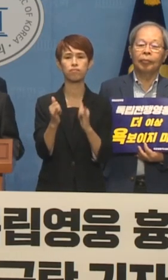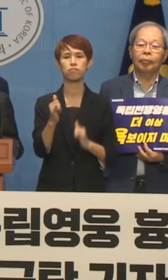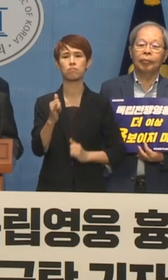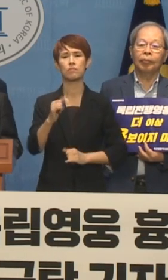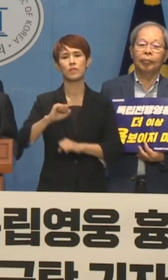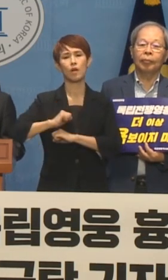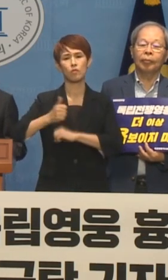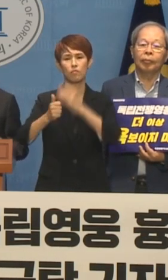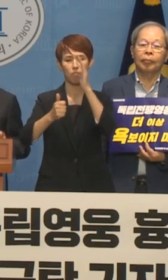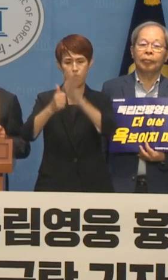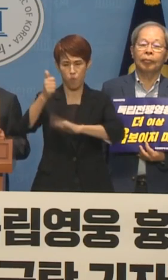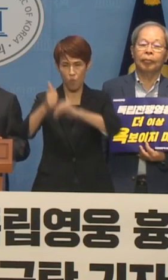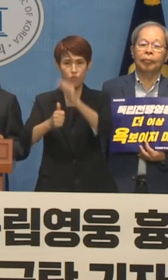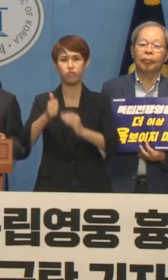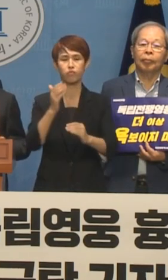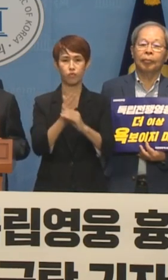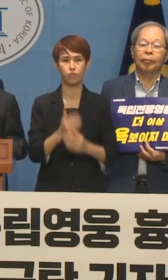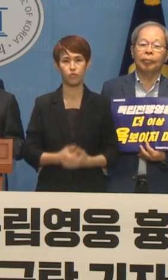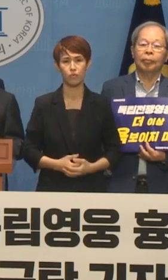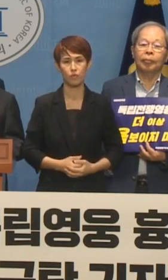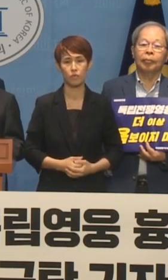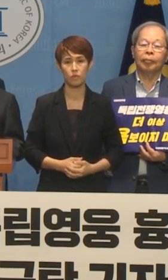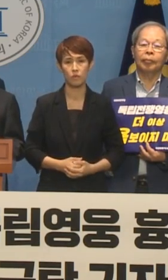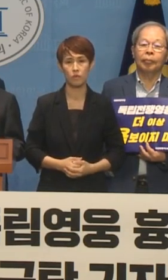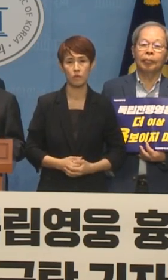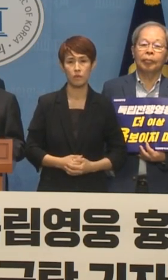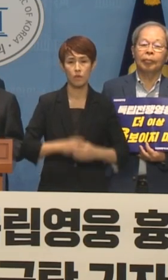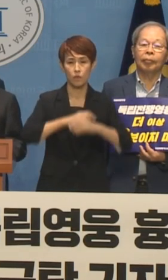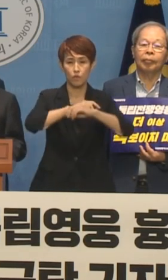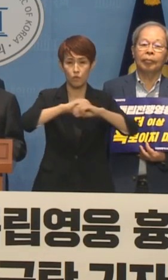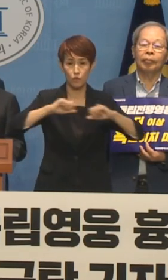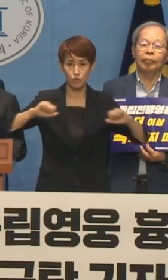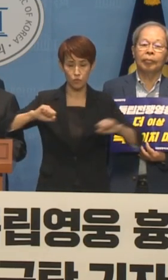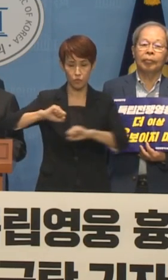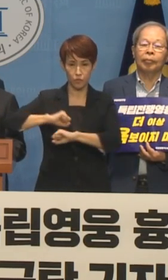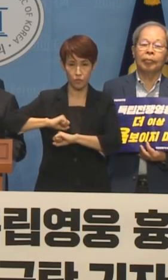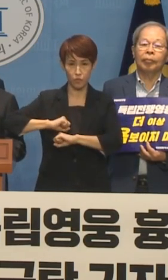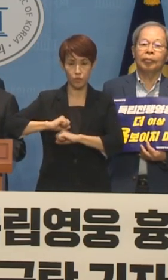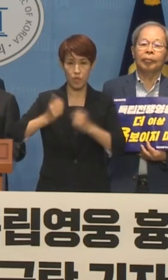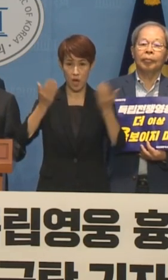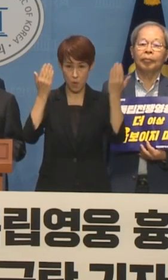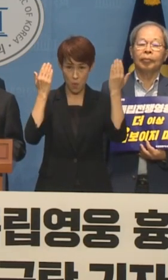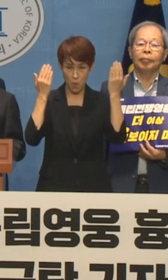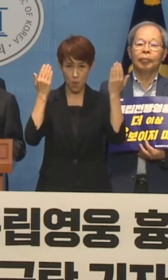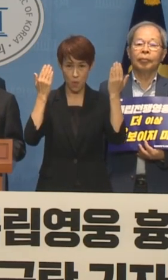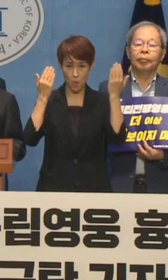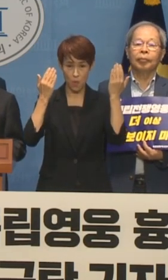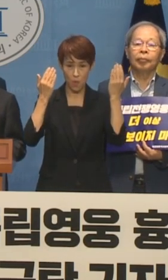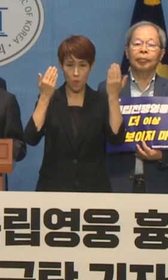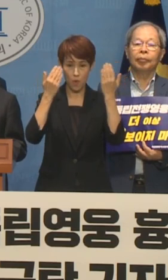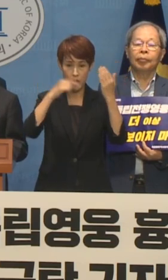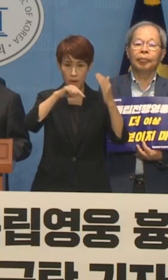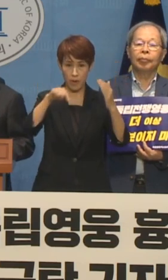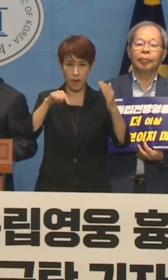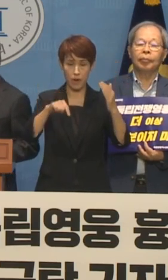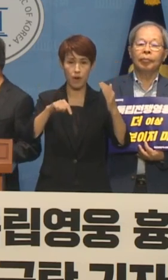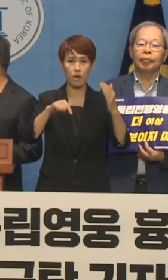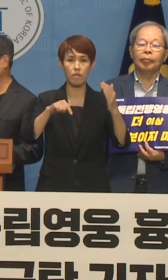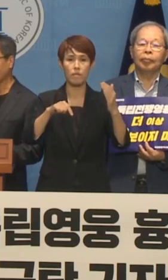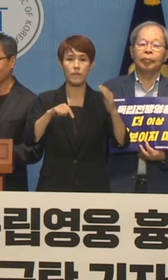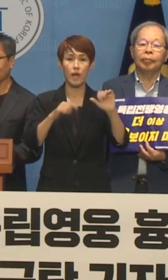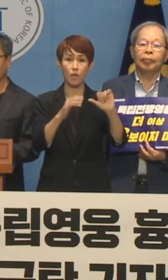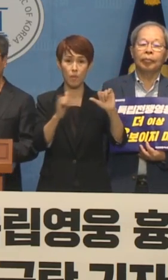있습니다. 그래서 그쪽에 사실은 육군사관학교를 맨 처음에는 5분을 다 작년 8월 25일 날